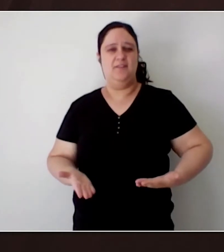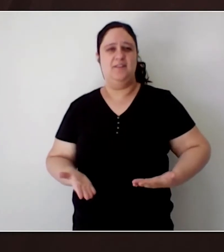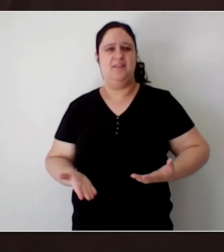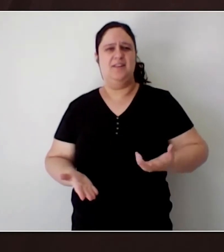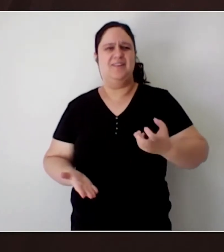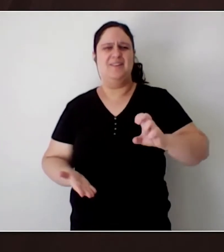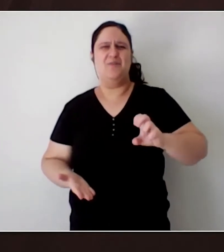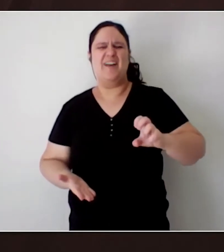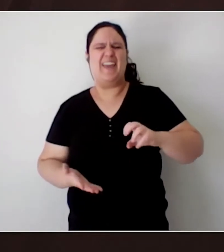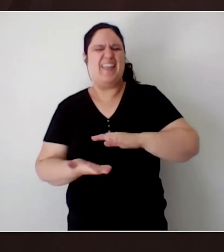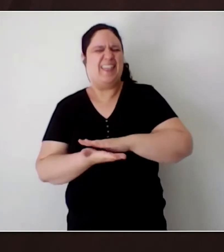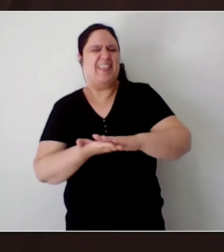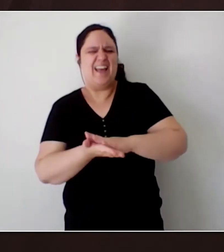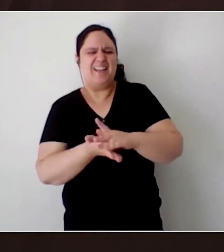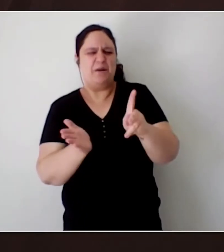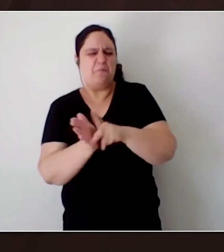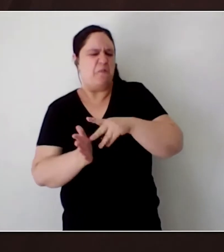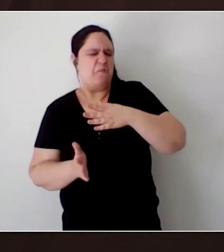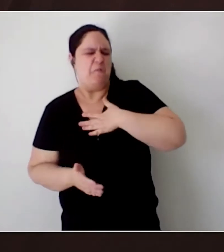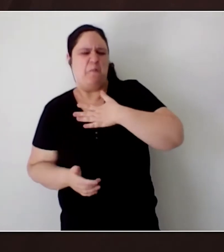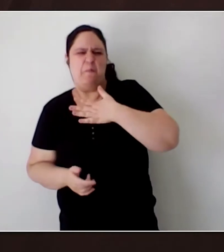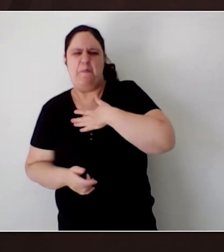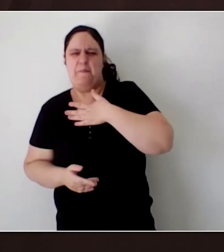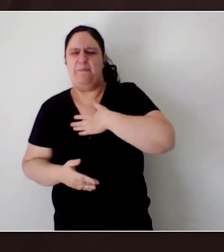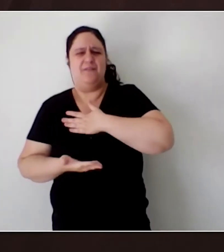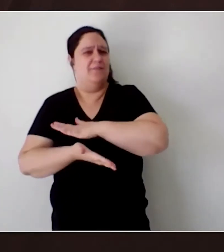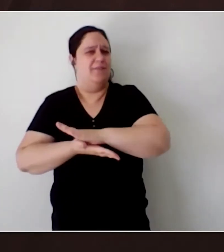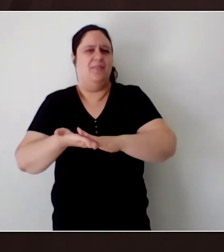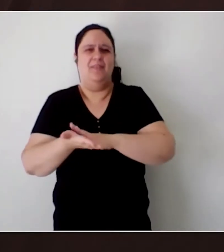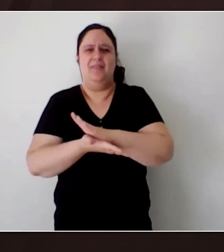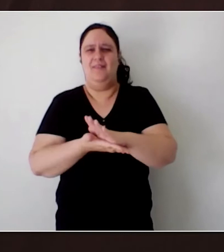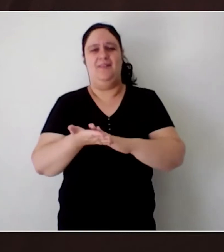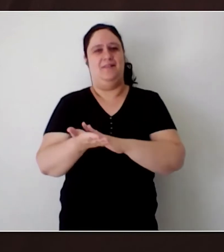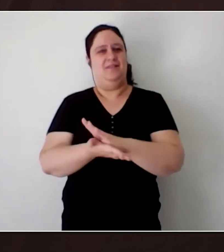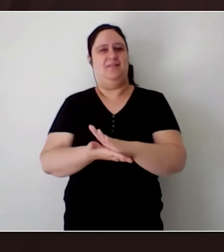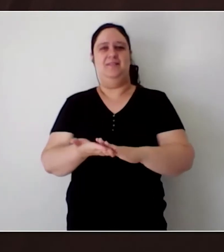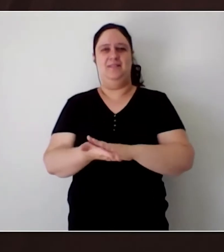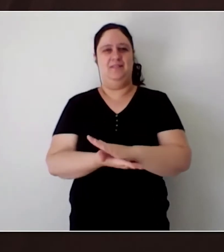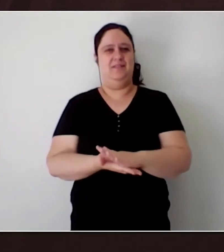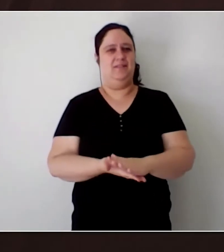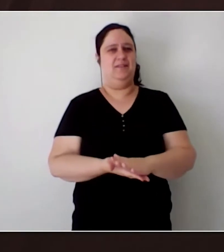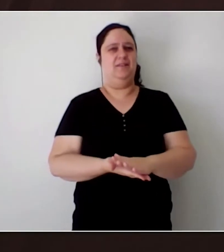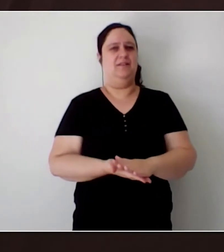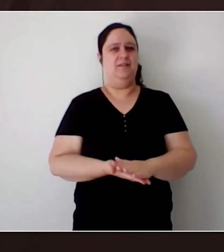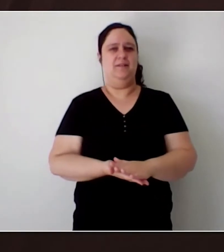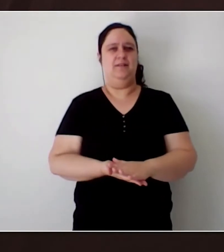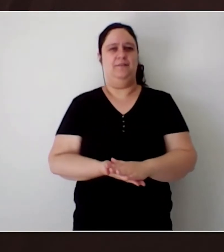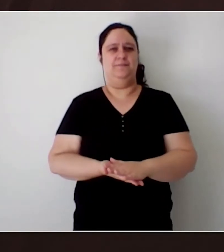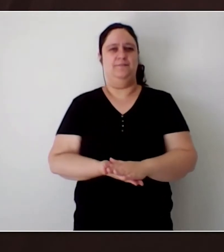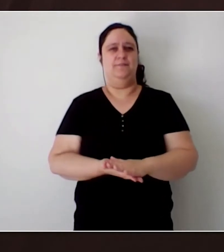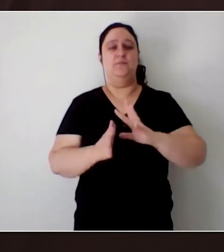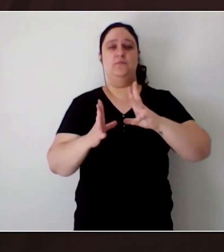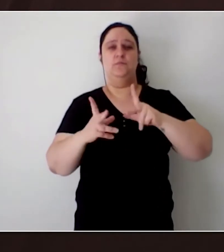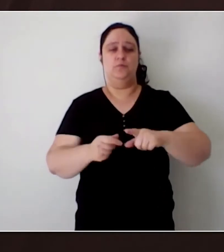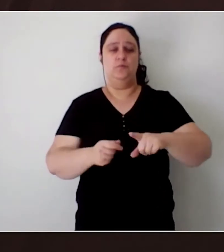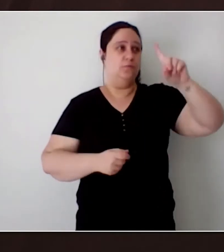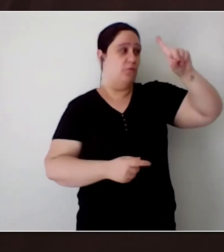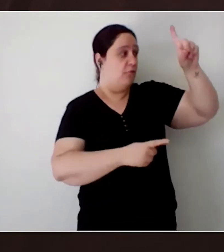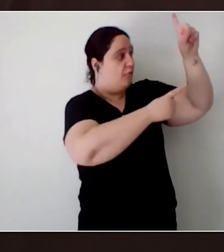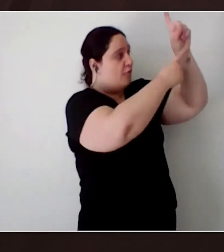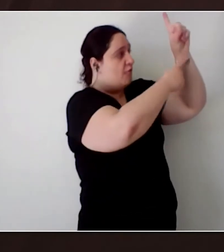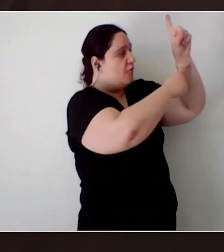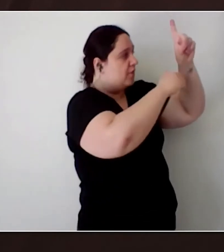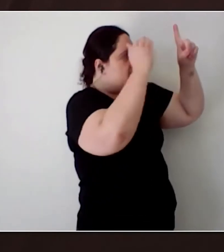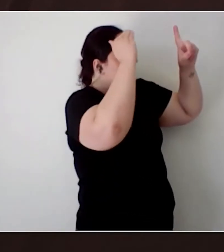isso? Nem fazer a obra de Deus à minha maneira, mas à maneira de Deus, tá?